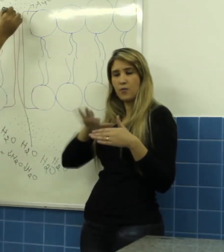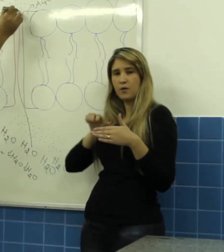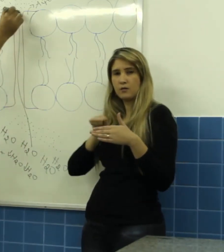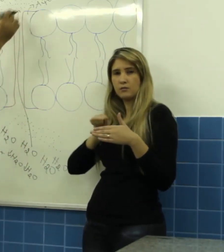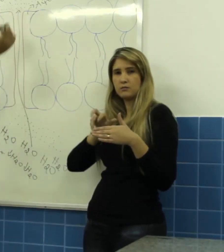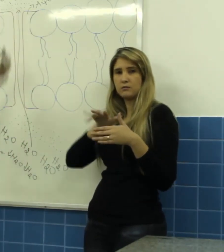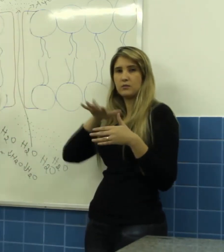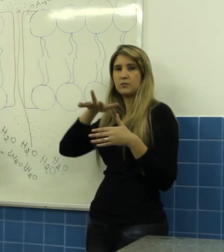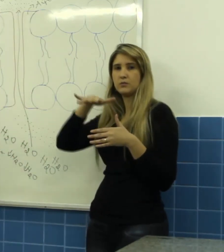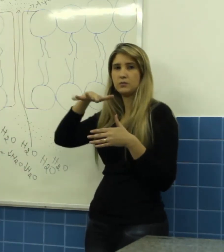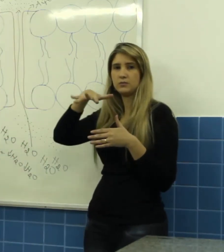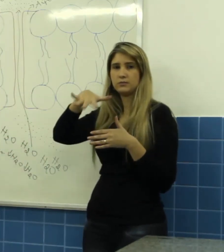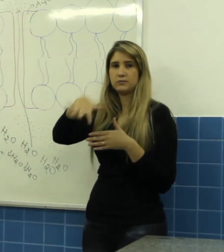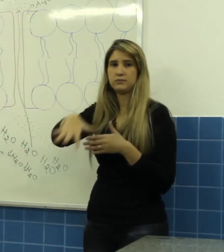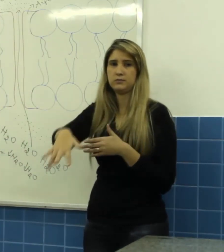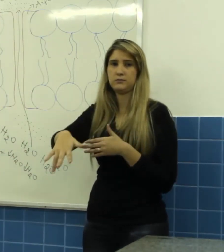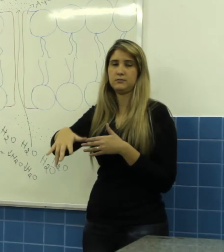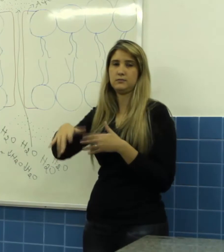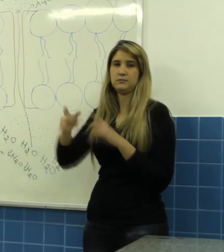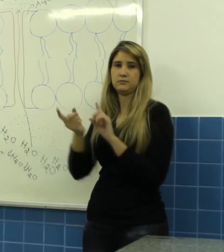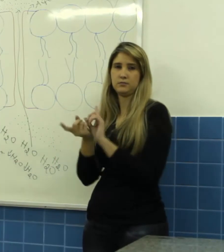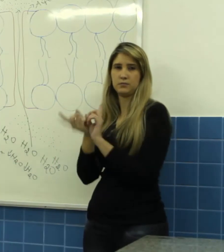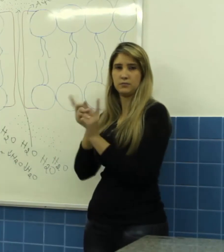célula, ao invés de entrar.